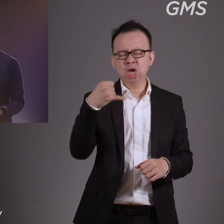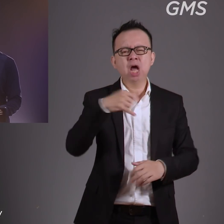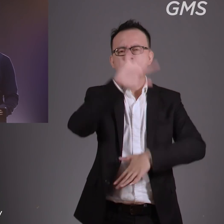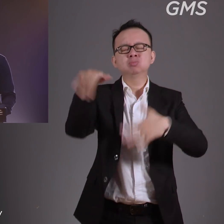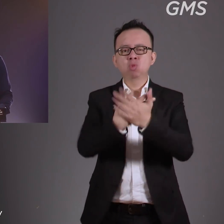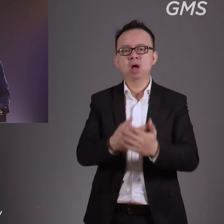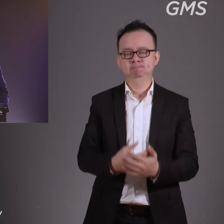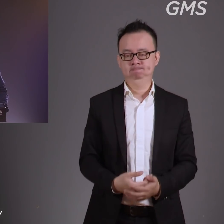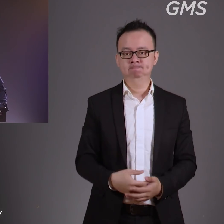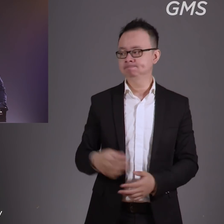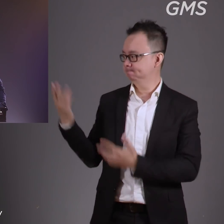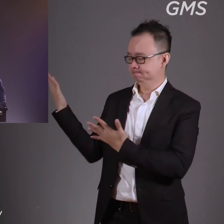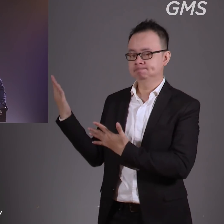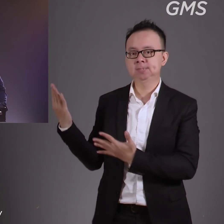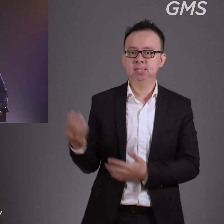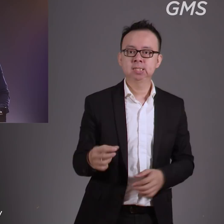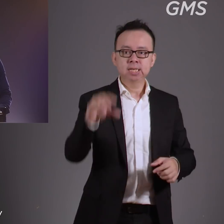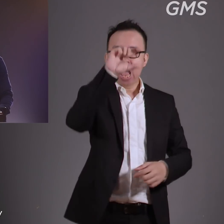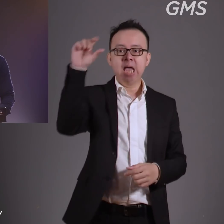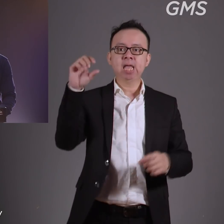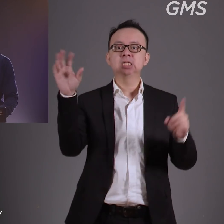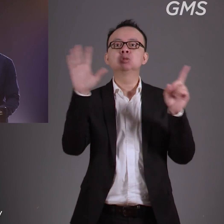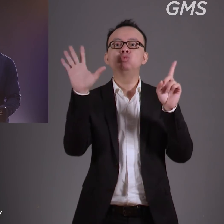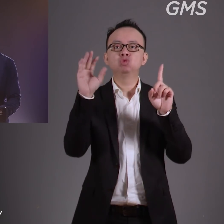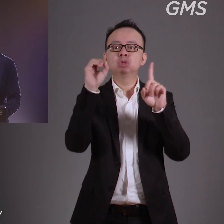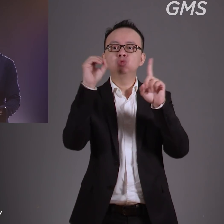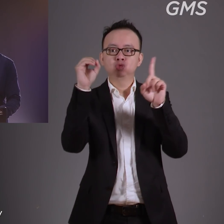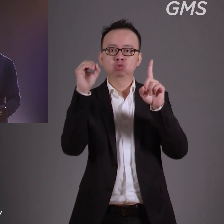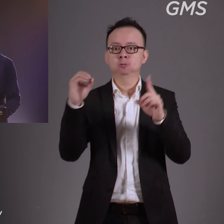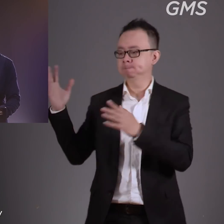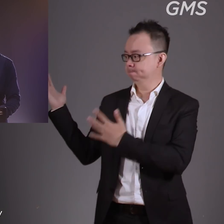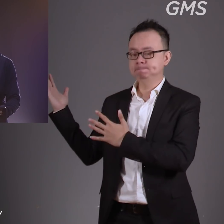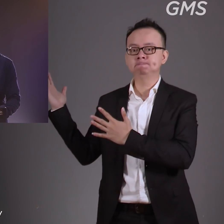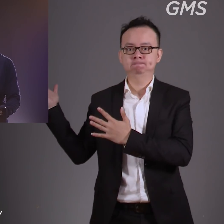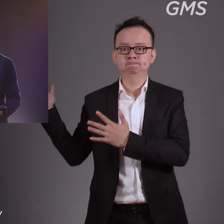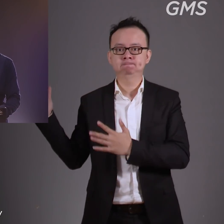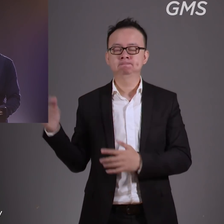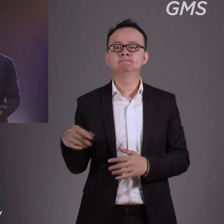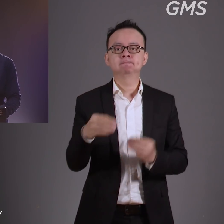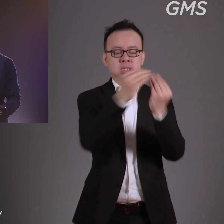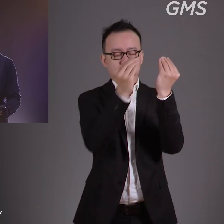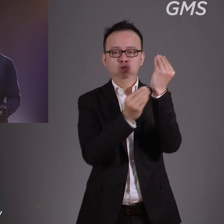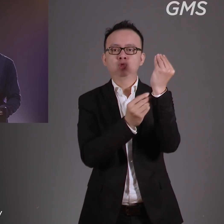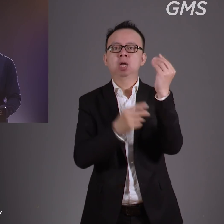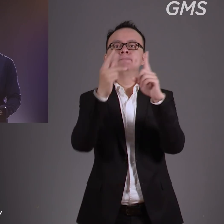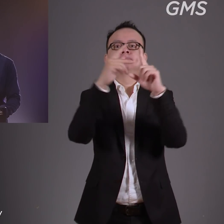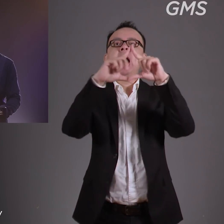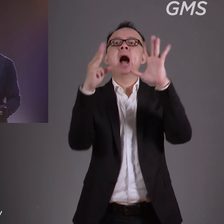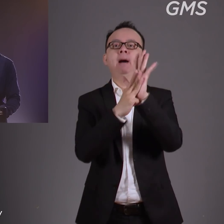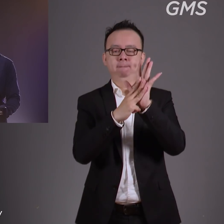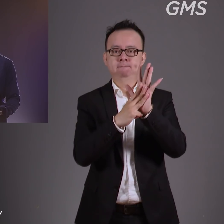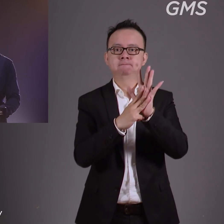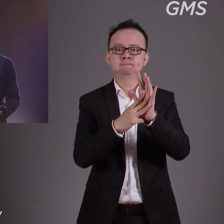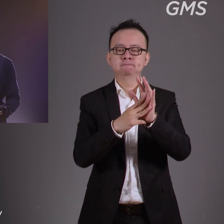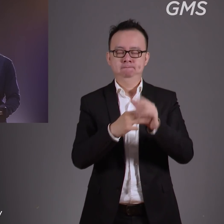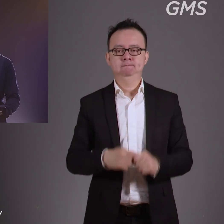Ayat 10, lebih parah dari itu. Mari kita lihat puncak kejayaan setan dalam keturunan Ham atau pada